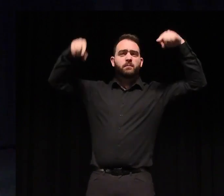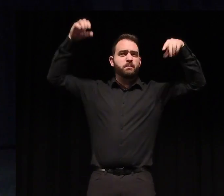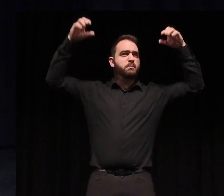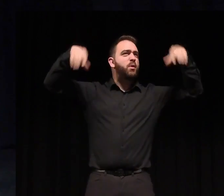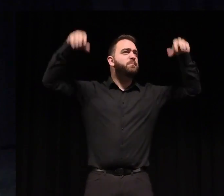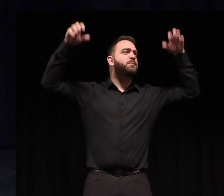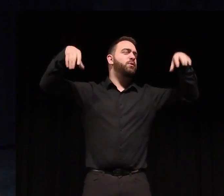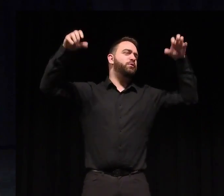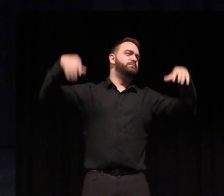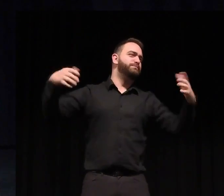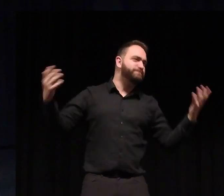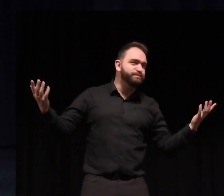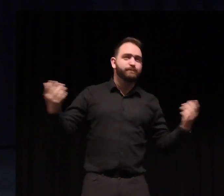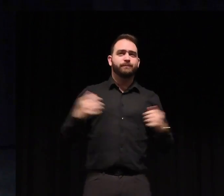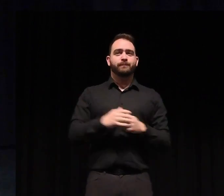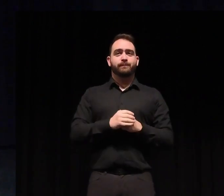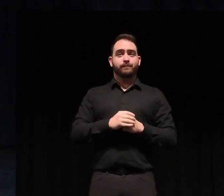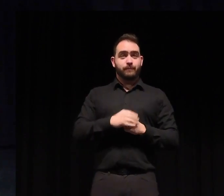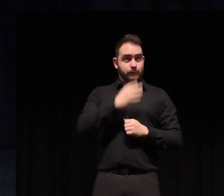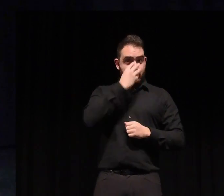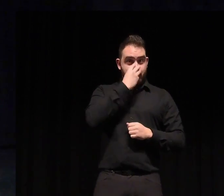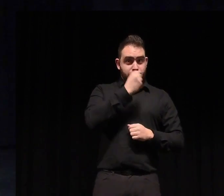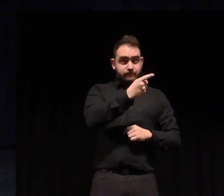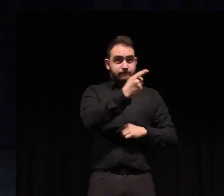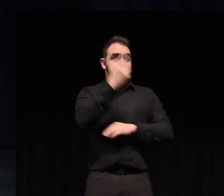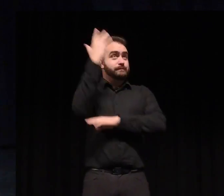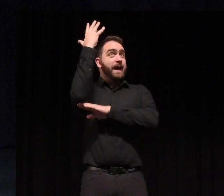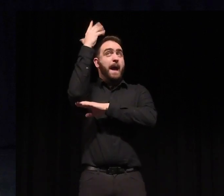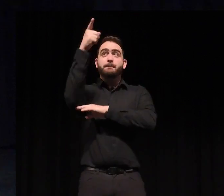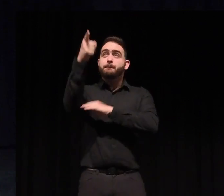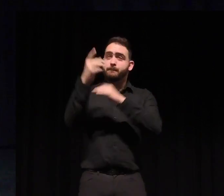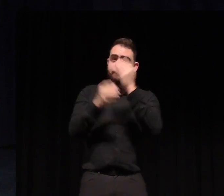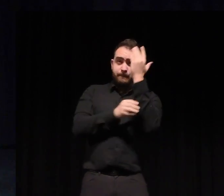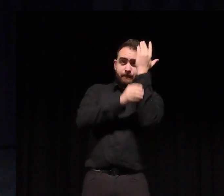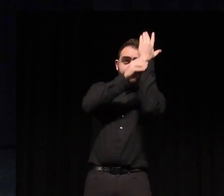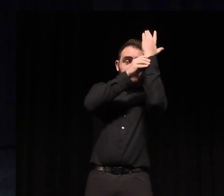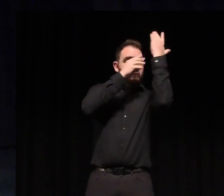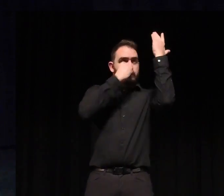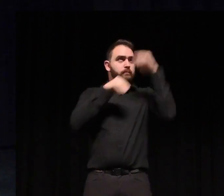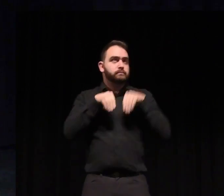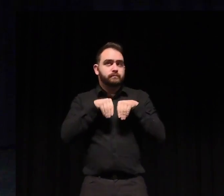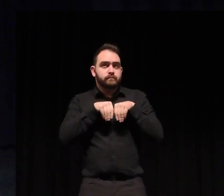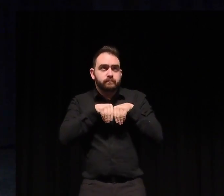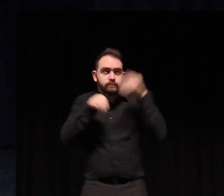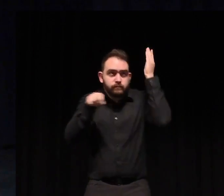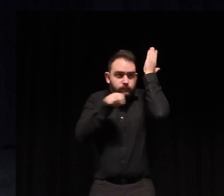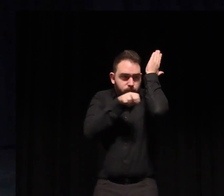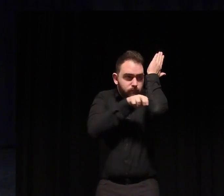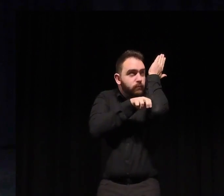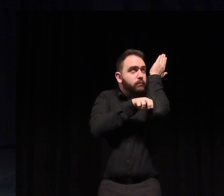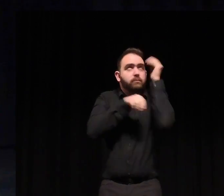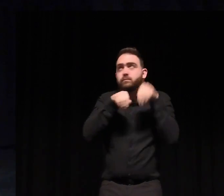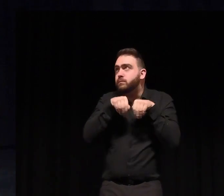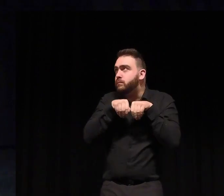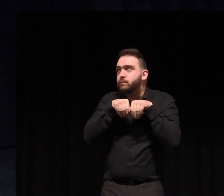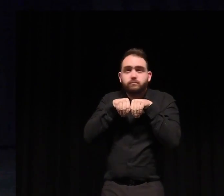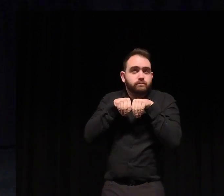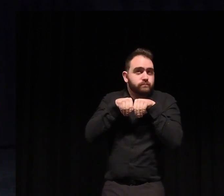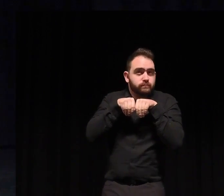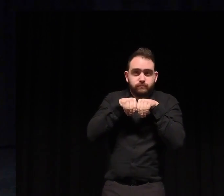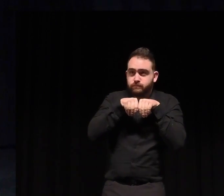loup s'est caché sous les branches d'un arbre et aussitôt, il a vu un bel